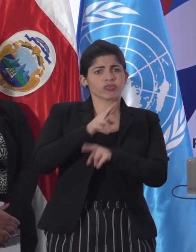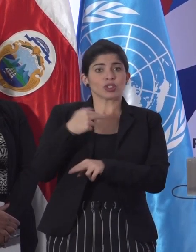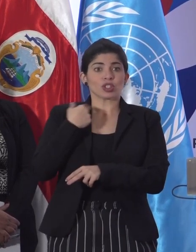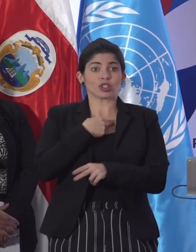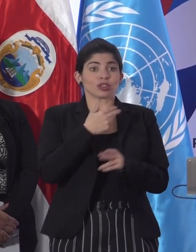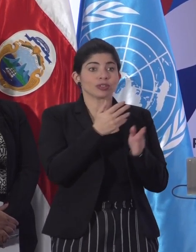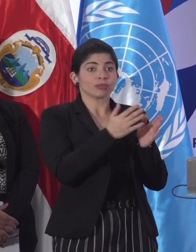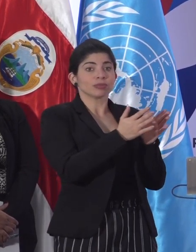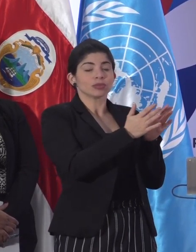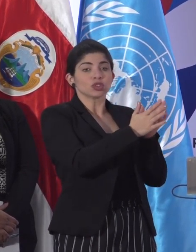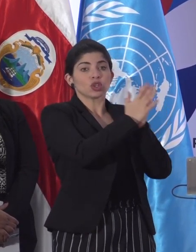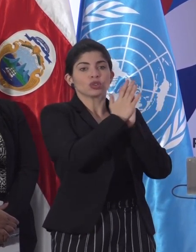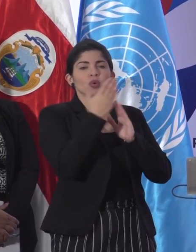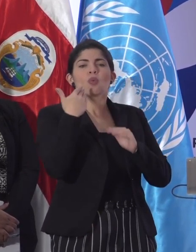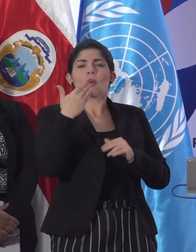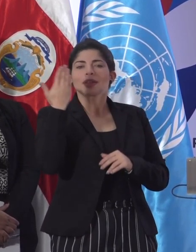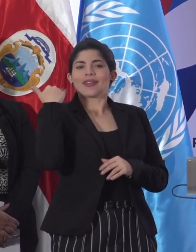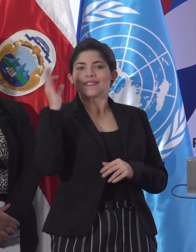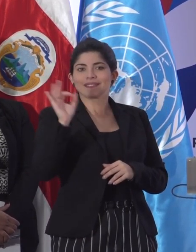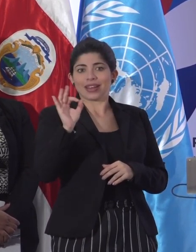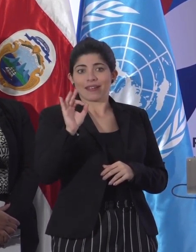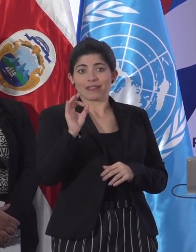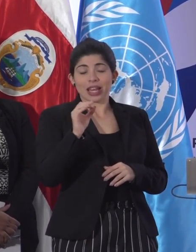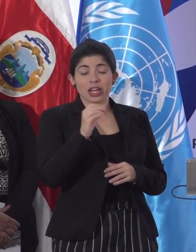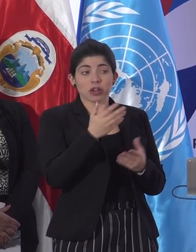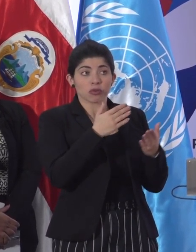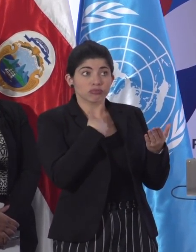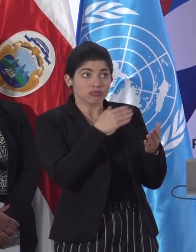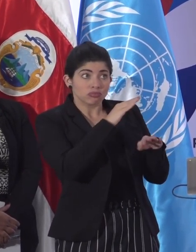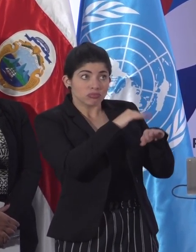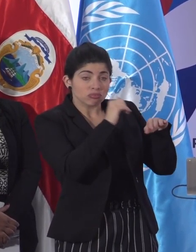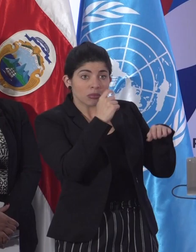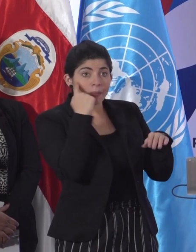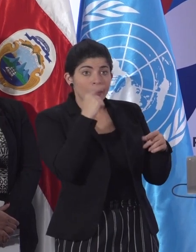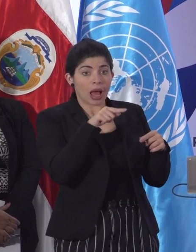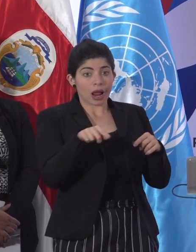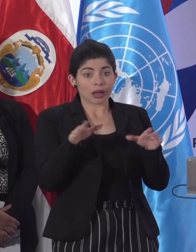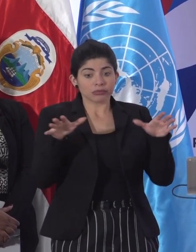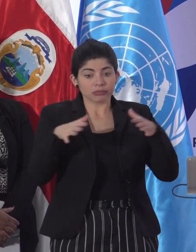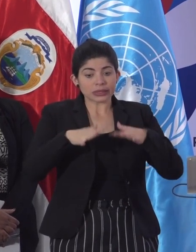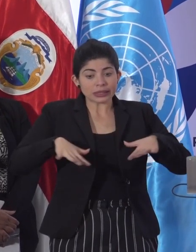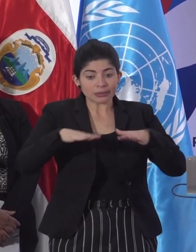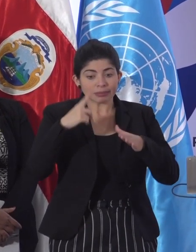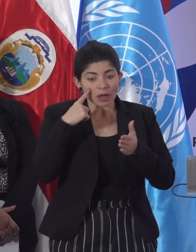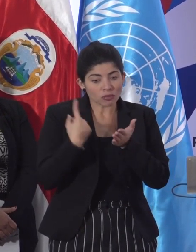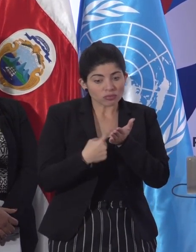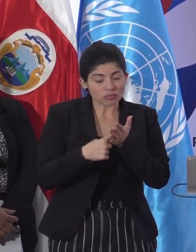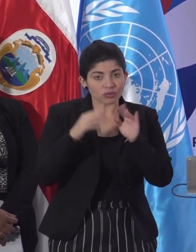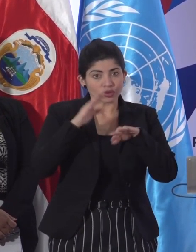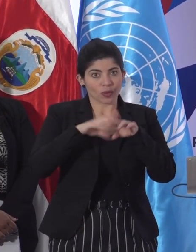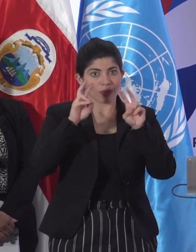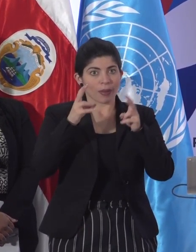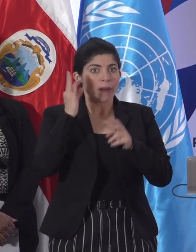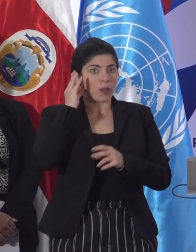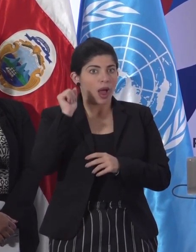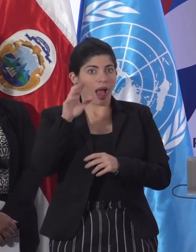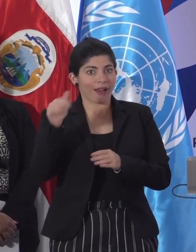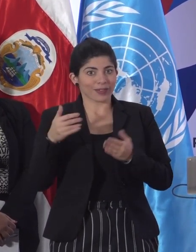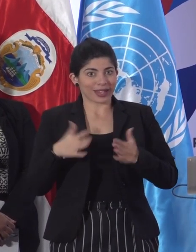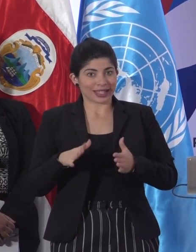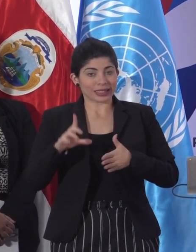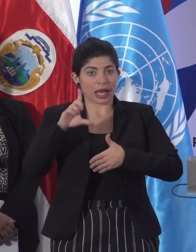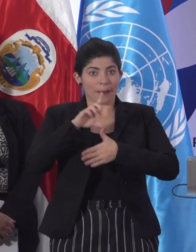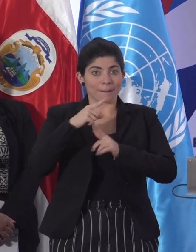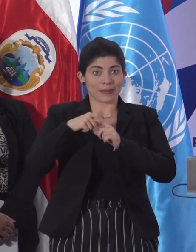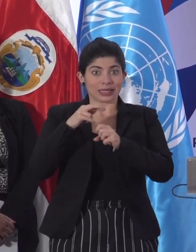que le hiciera en febrero de convocar un espacio para que debatiéramos de los temas de las mujeres afrodescendientes de América Latina